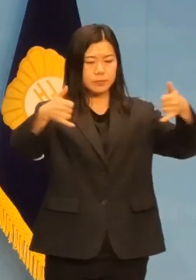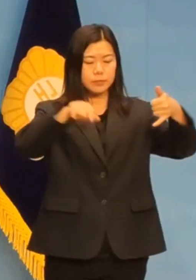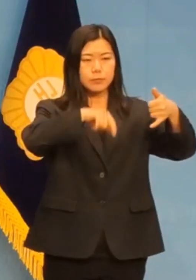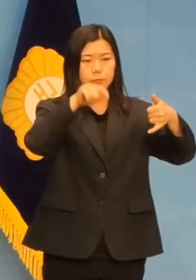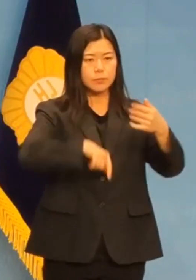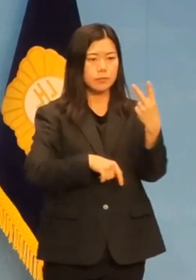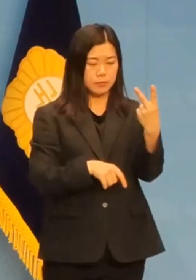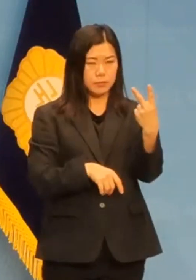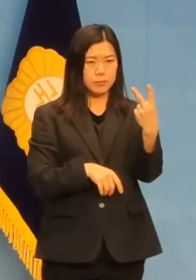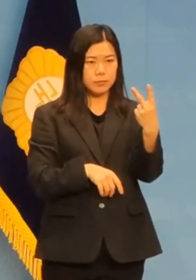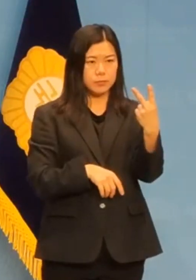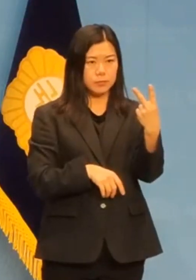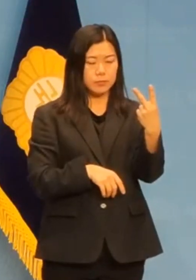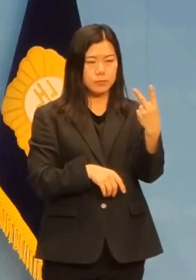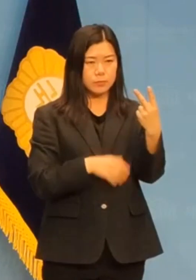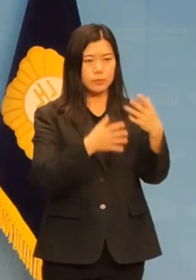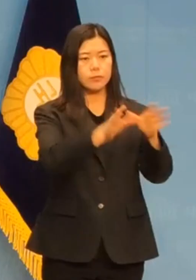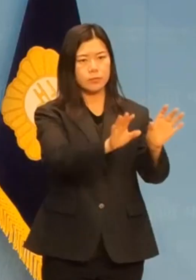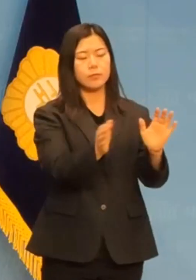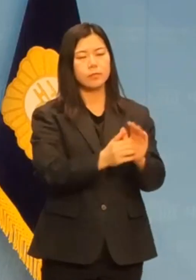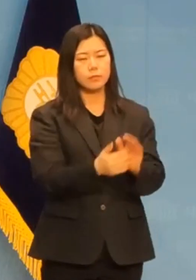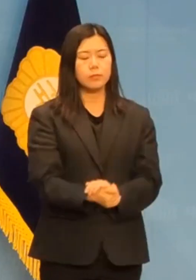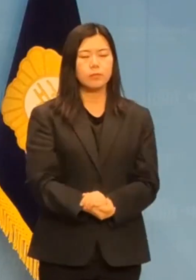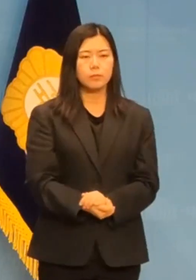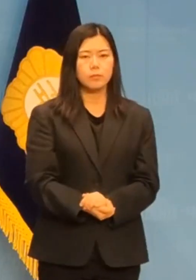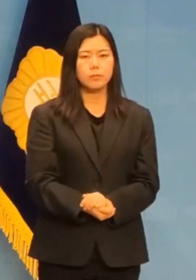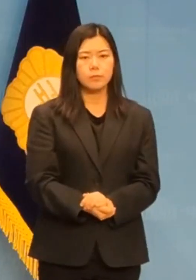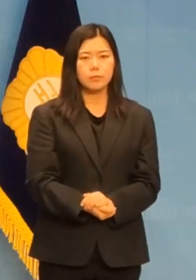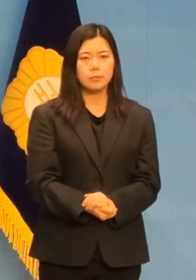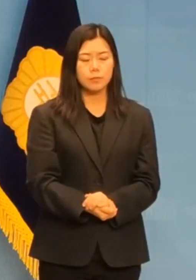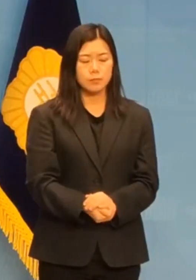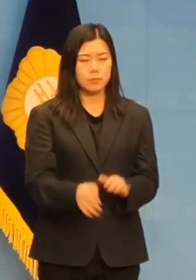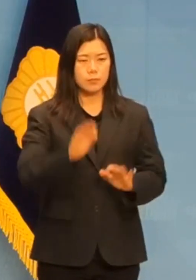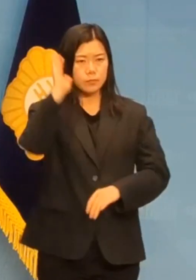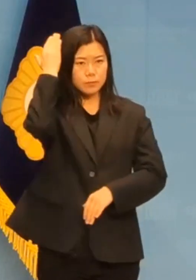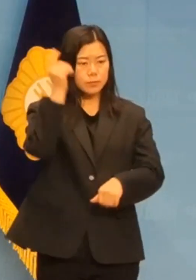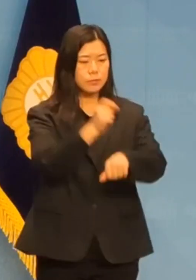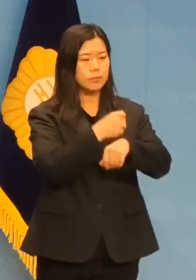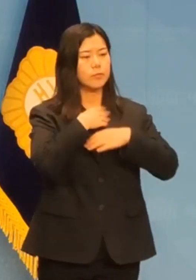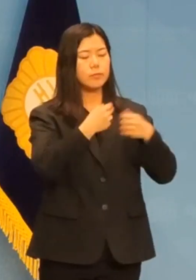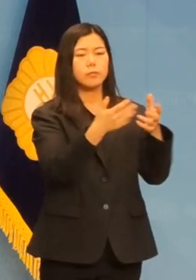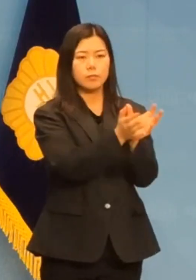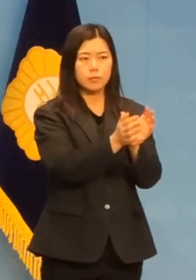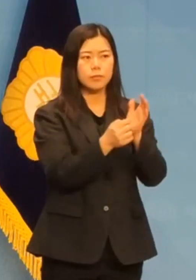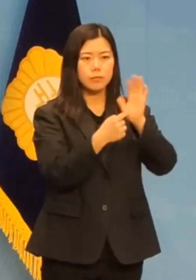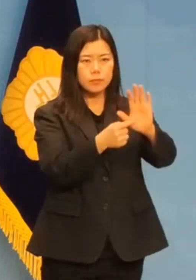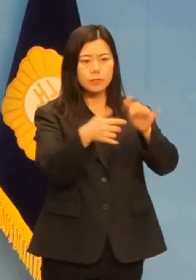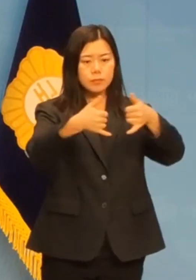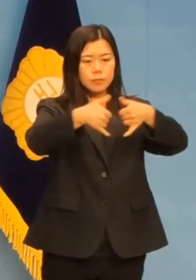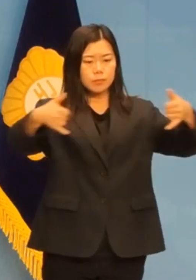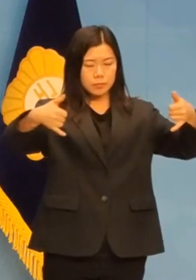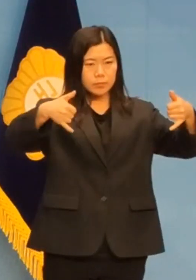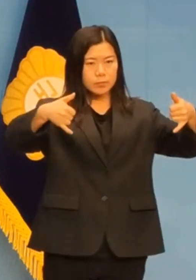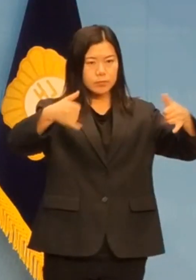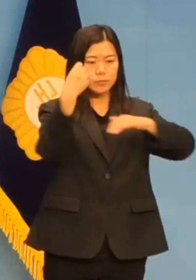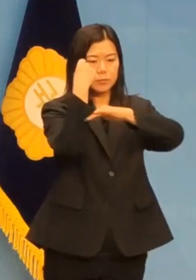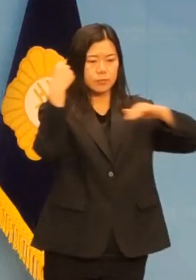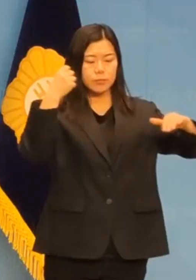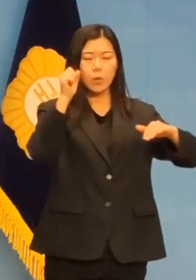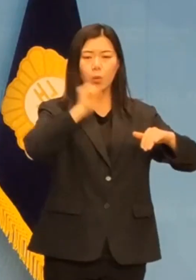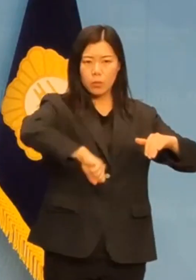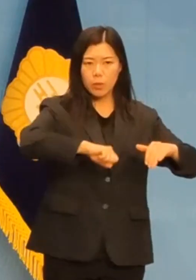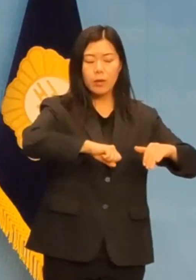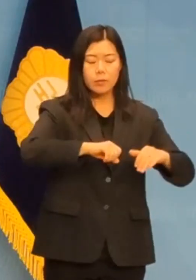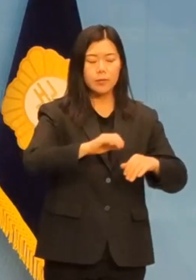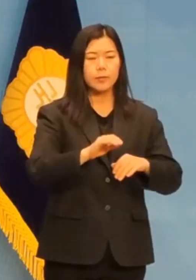가운데 2건이 이동 및 철거 조치되었습니다. 최근 행정안전부가 제시한 현수막 게시 가이드라인을 위반한